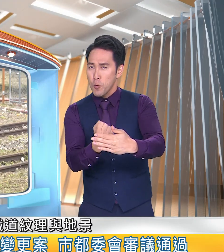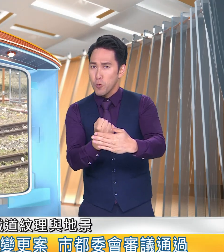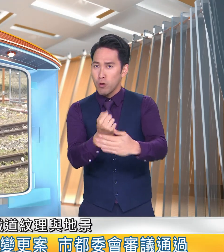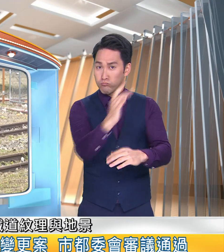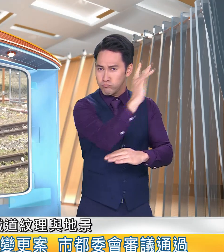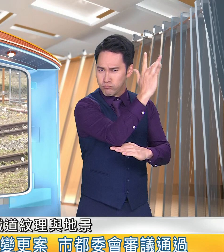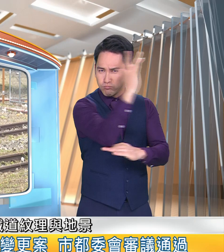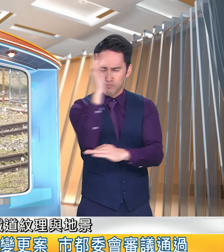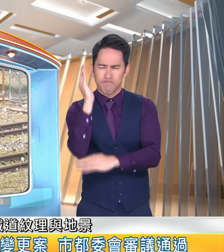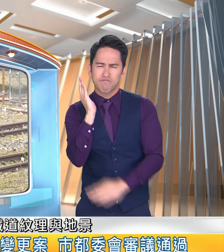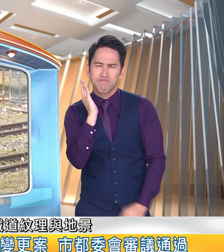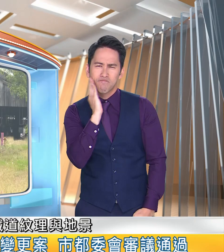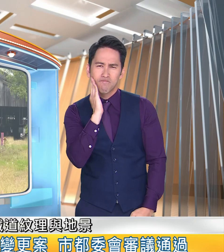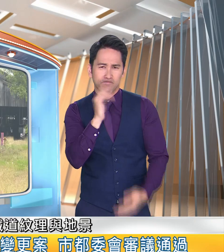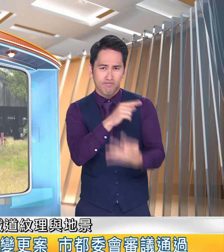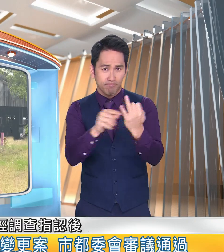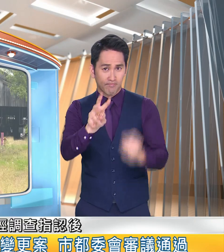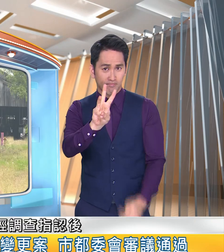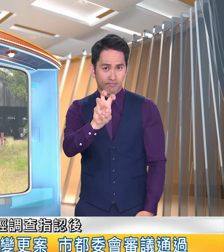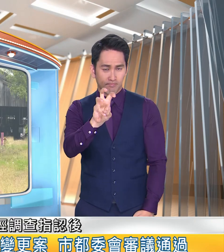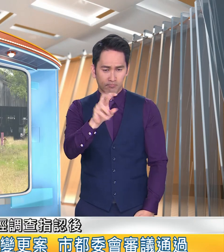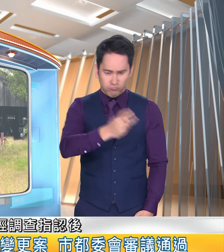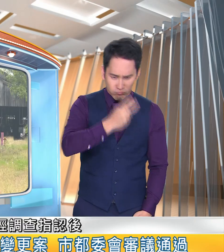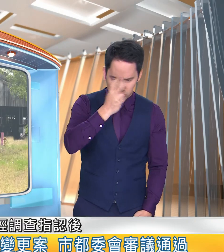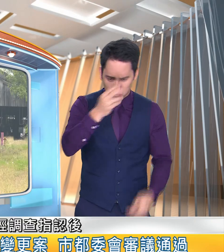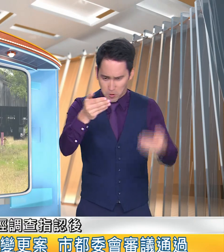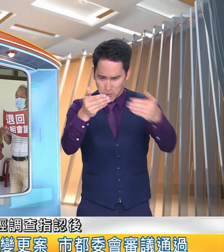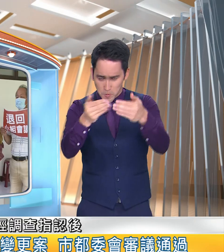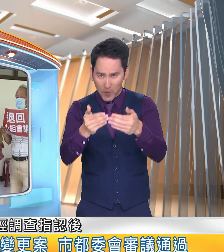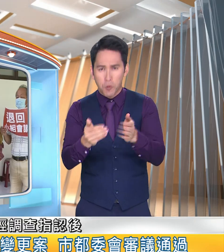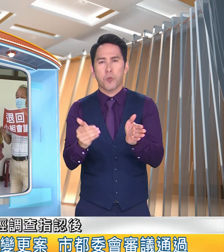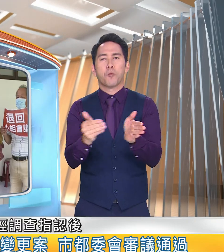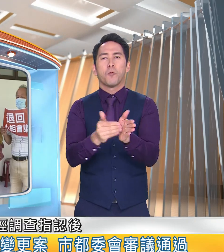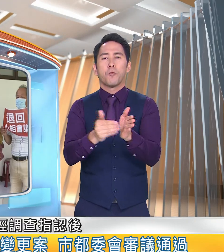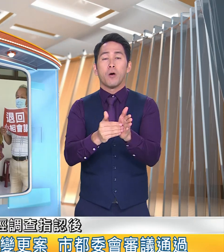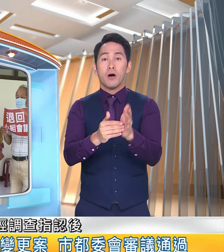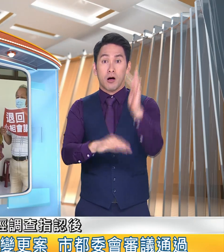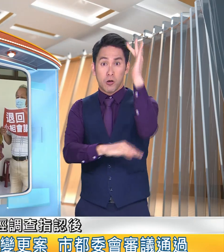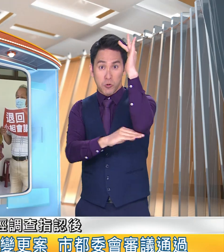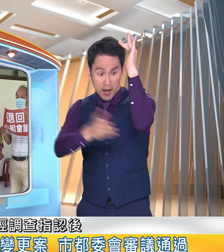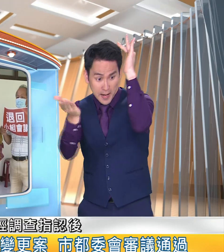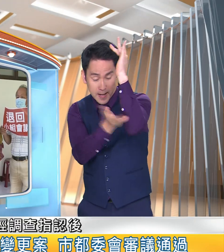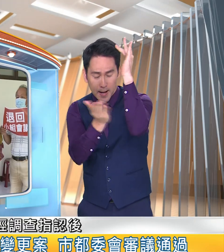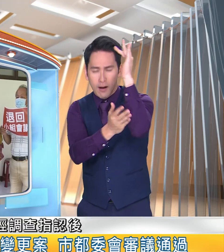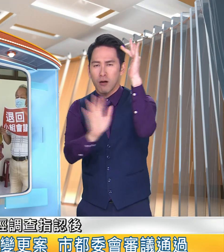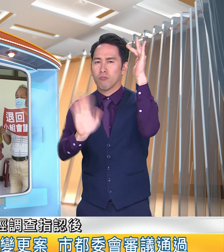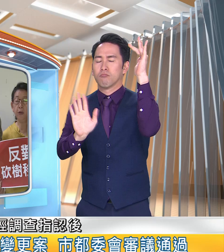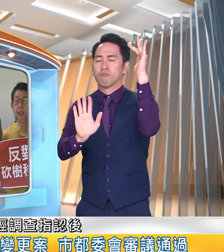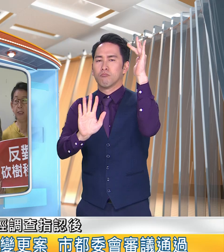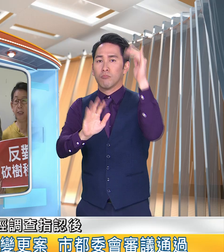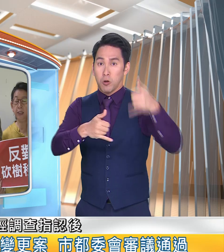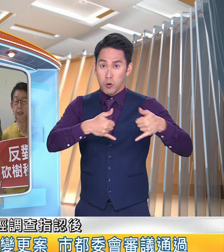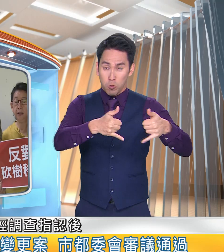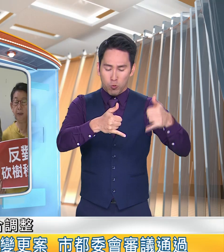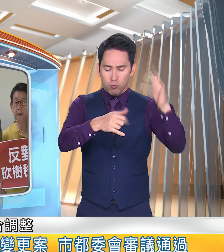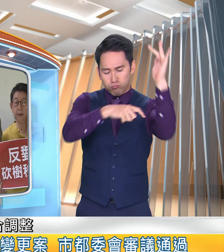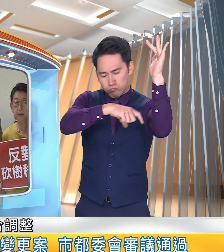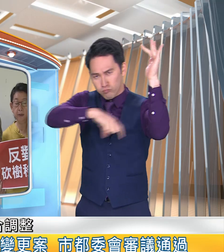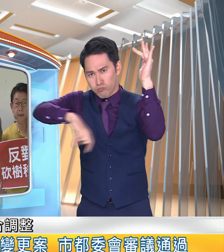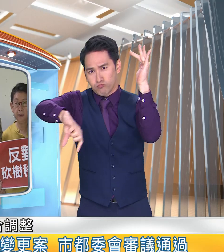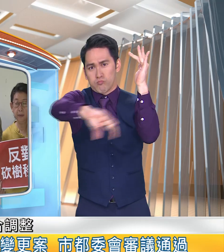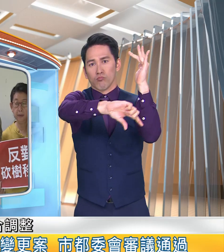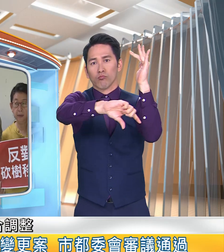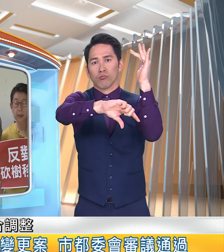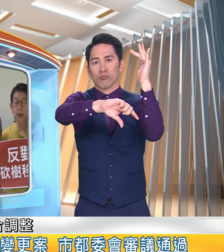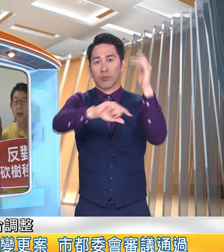理与地景，33棵珍贵树木经过调查指认之后，道路的